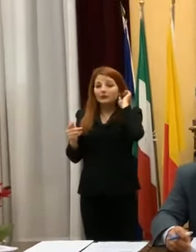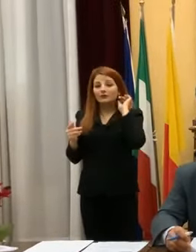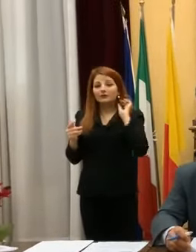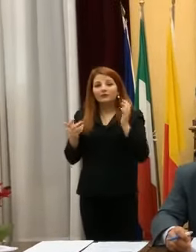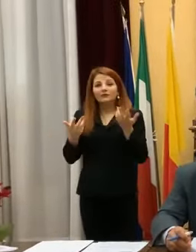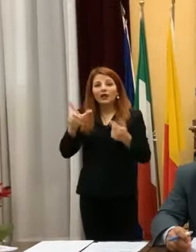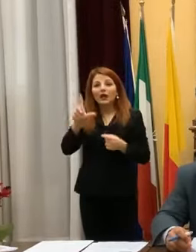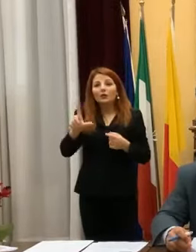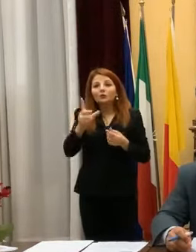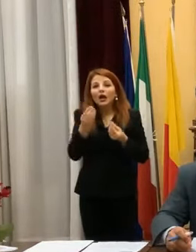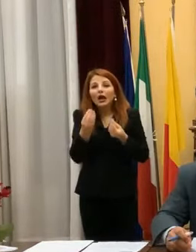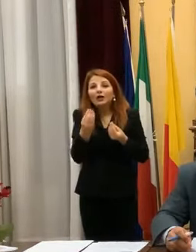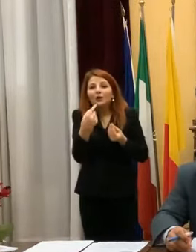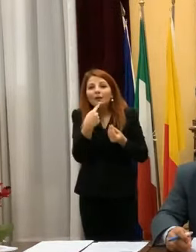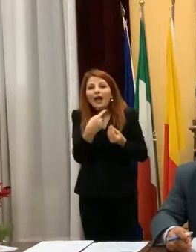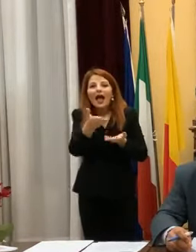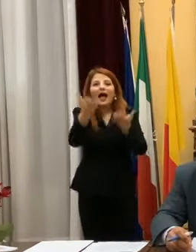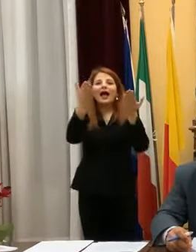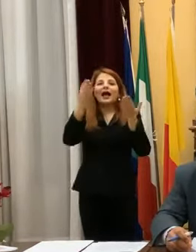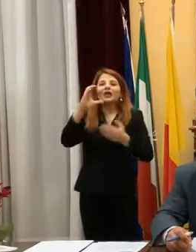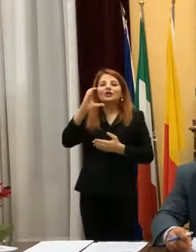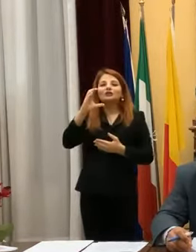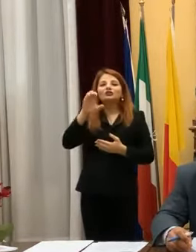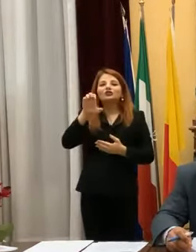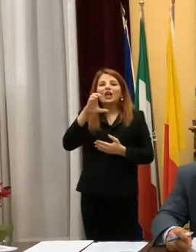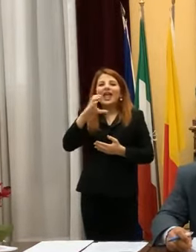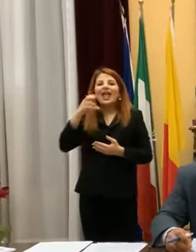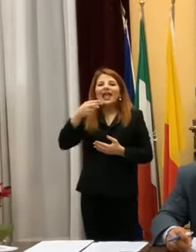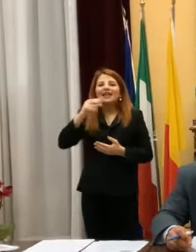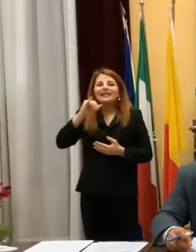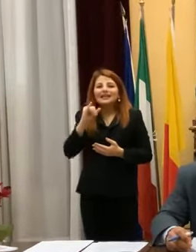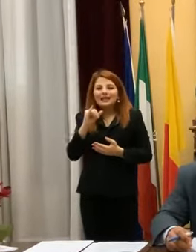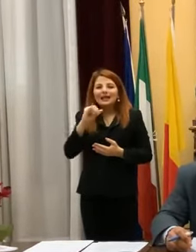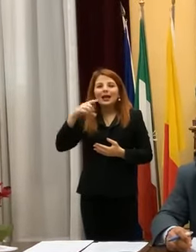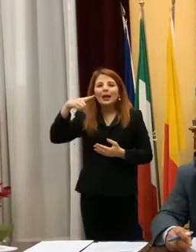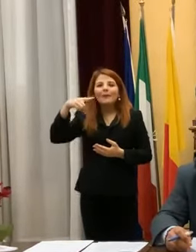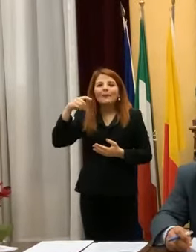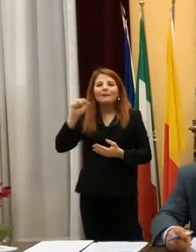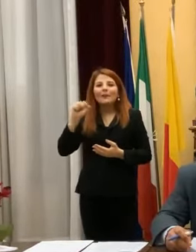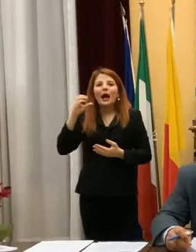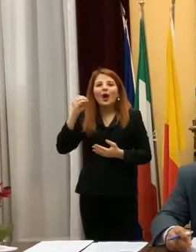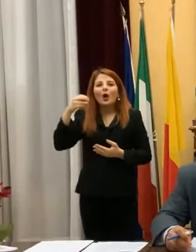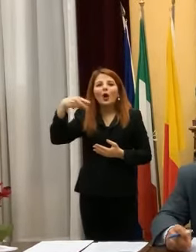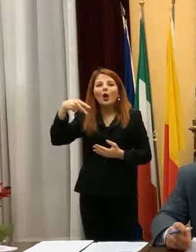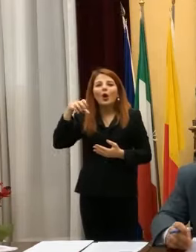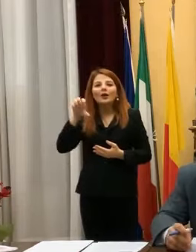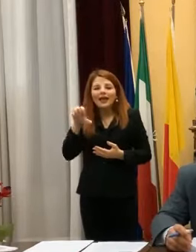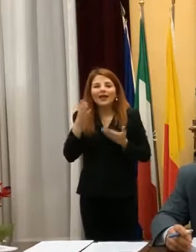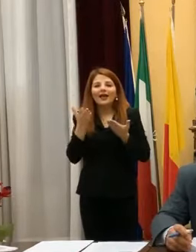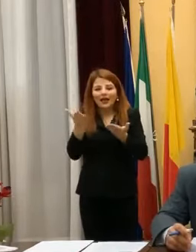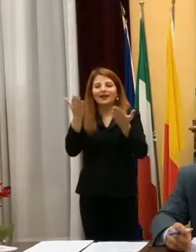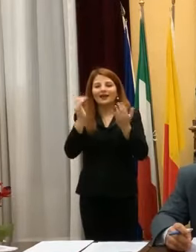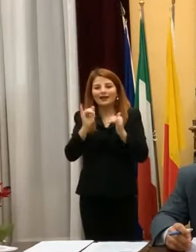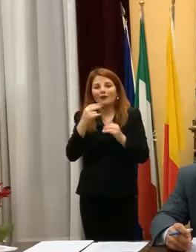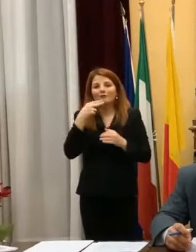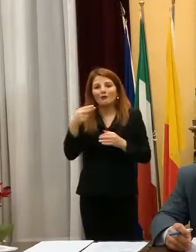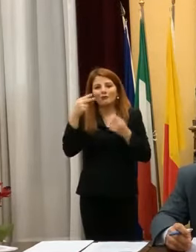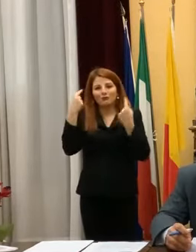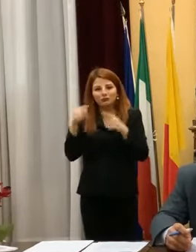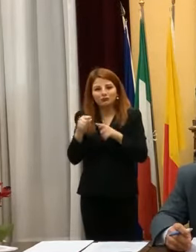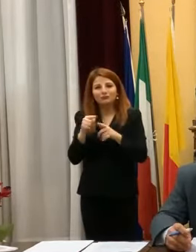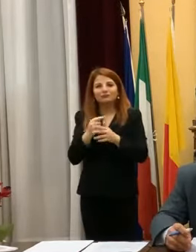Luciano, se lo sai, dimmi. C'è chi va. Ah, Cecchi Pavone, No, è Cecchi vero. Pavone, Cecca Pavone, ecco, Cecchi Pavone era, Chi va? sì.